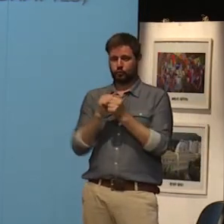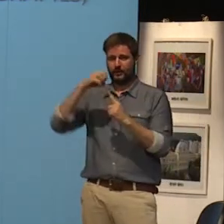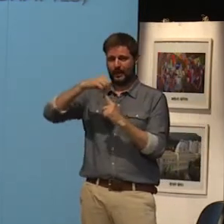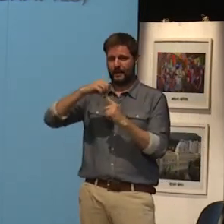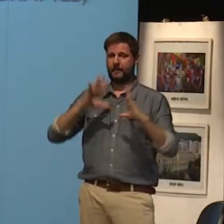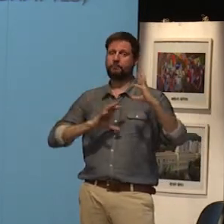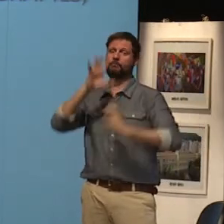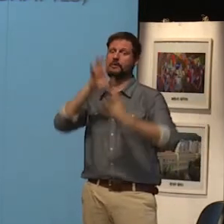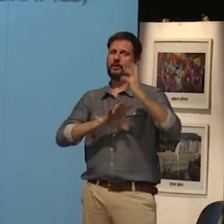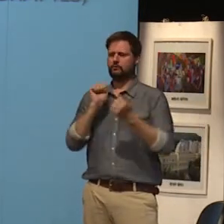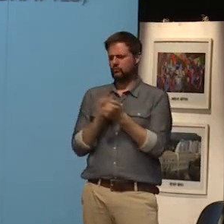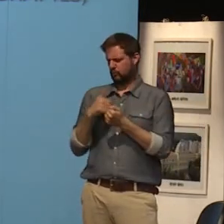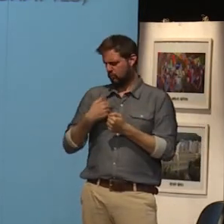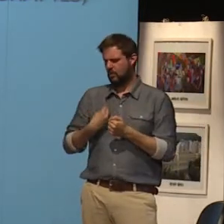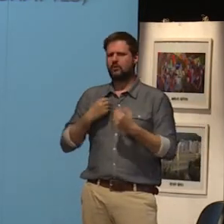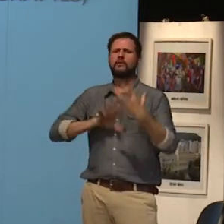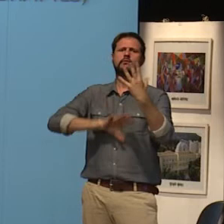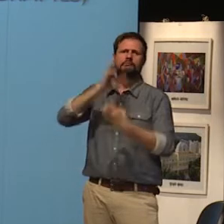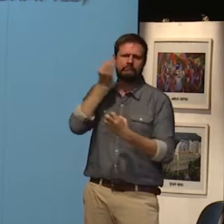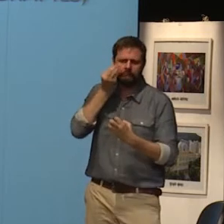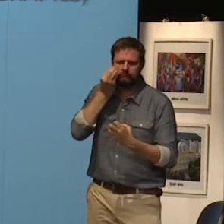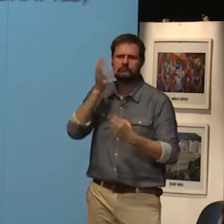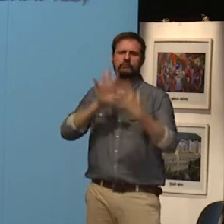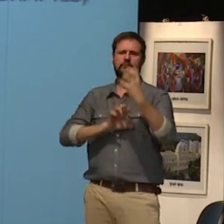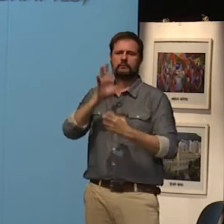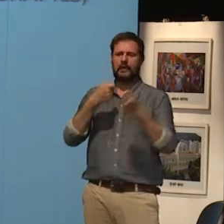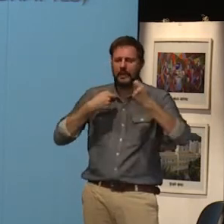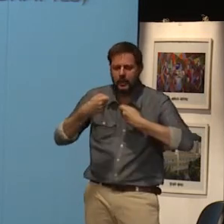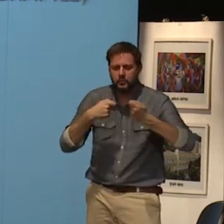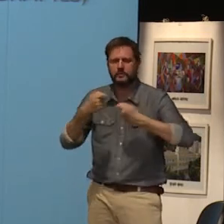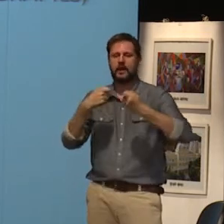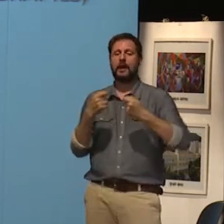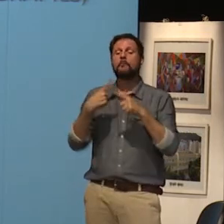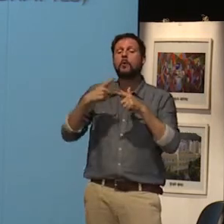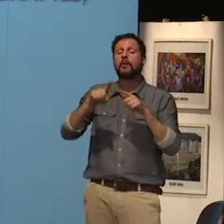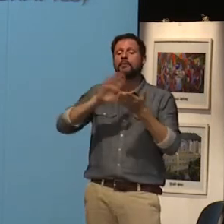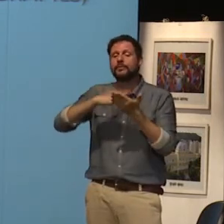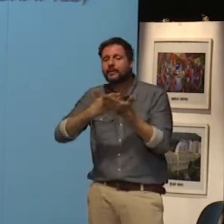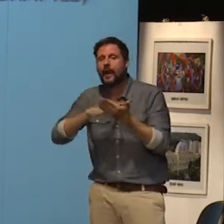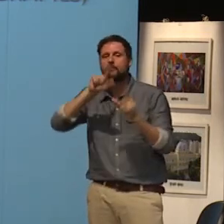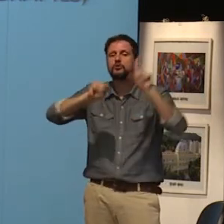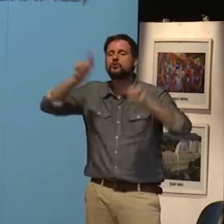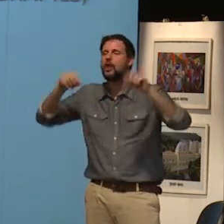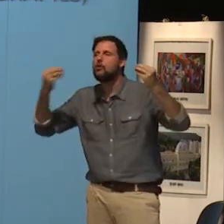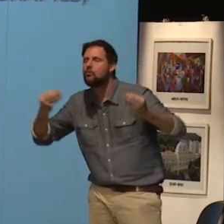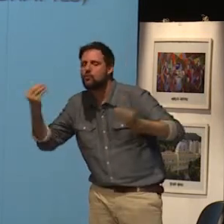o país, com o vídeo, que se pudesse acompanhar. Então, foram várias e várias discussões intensas